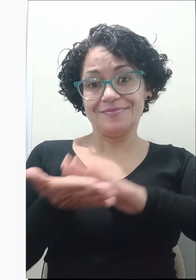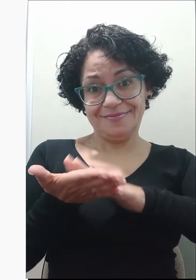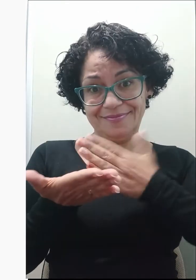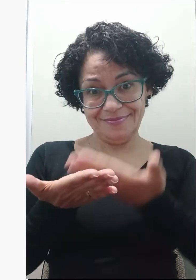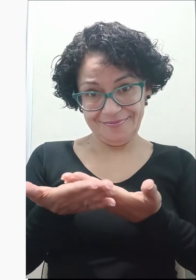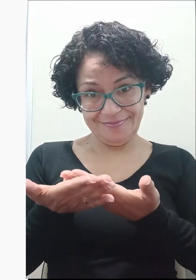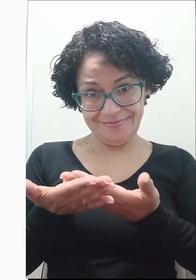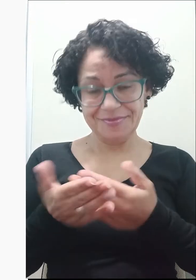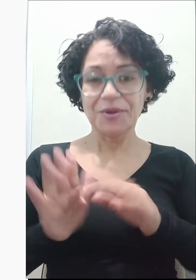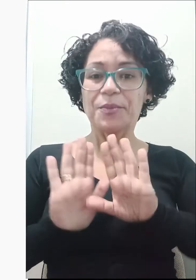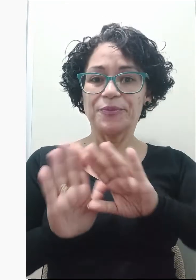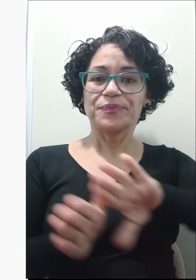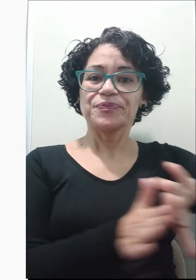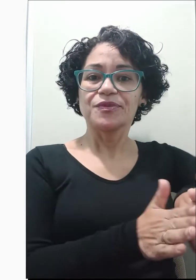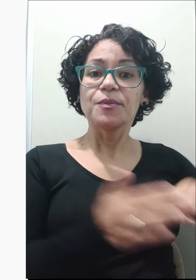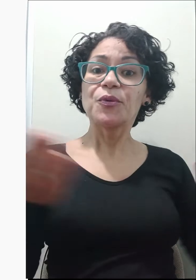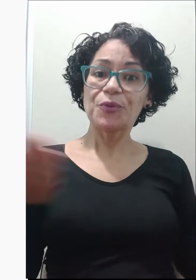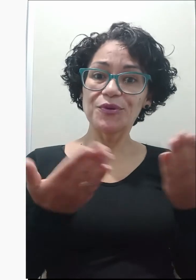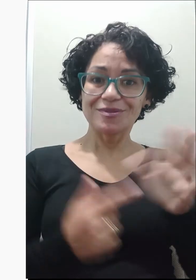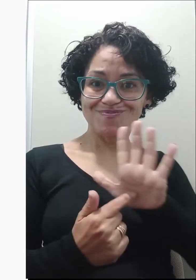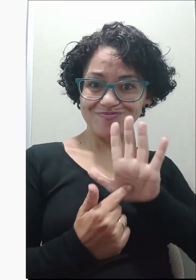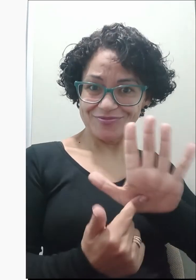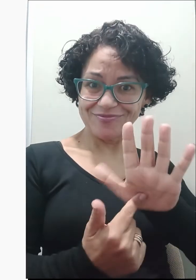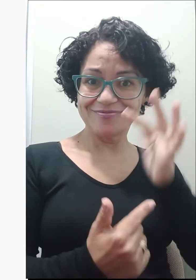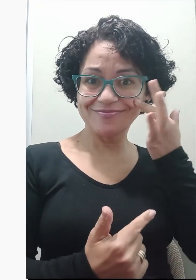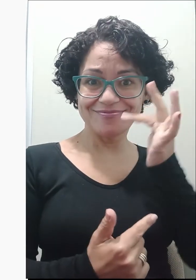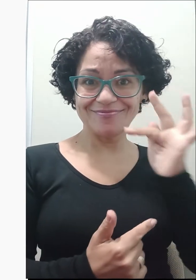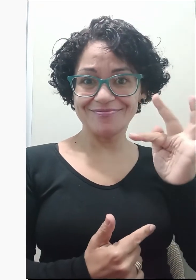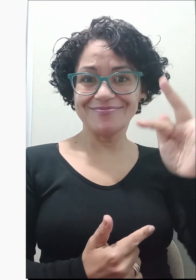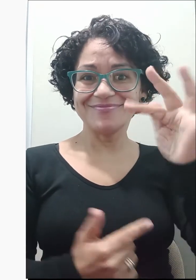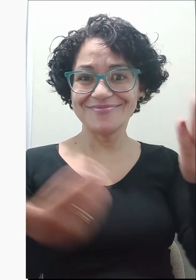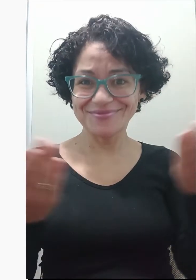de toda essa apresentação teórica